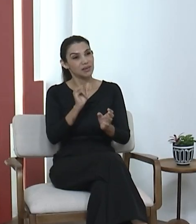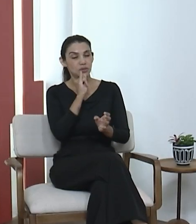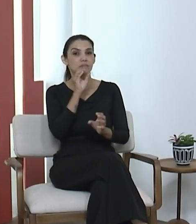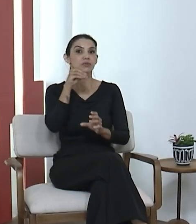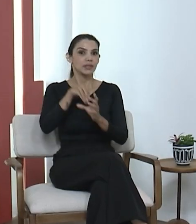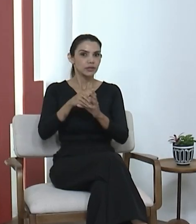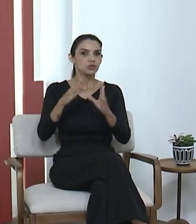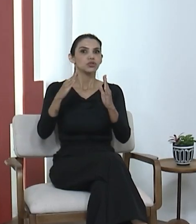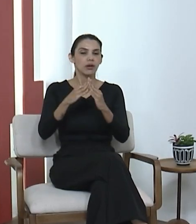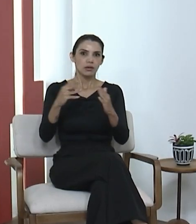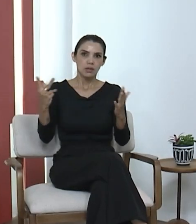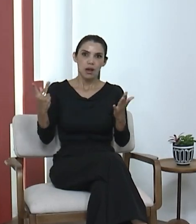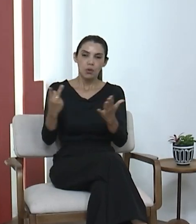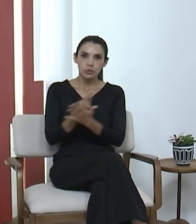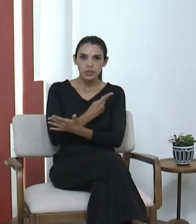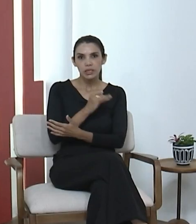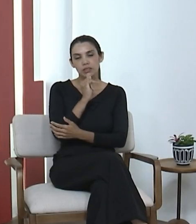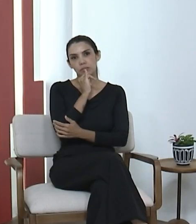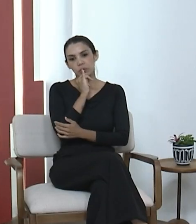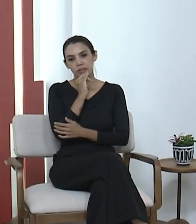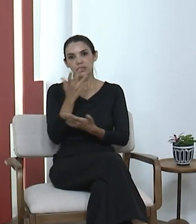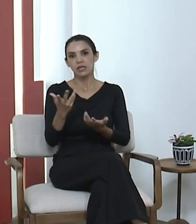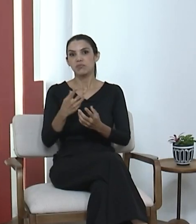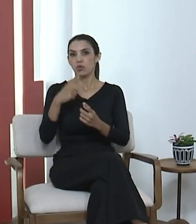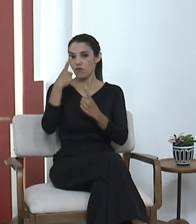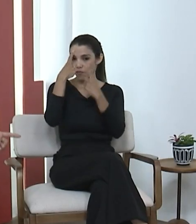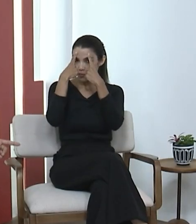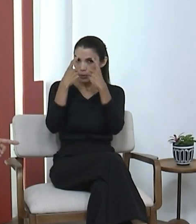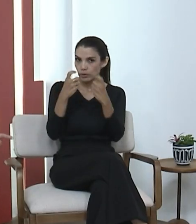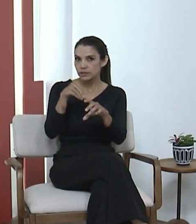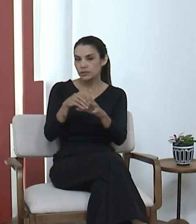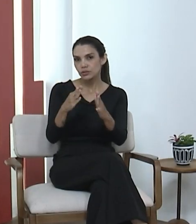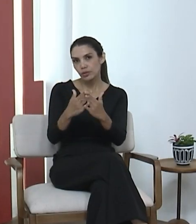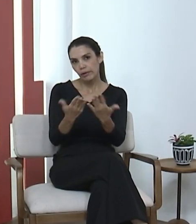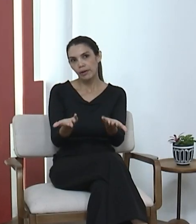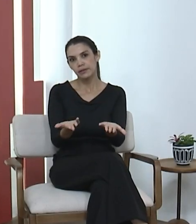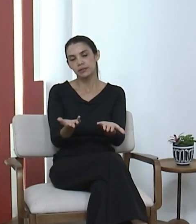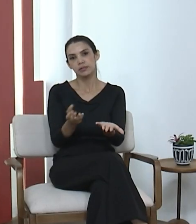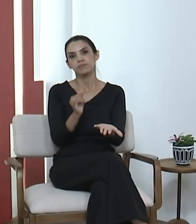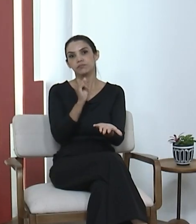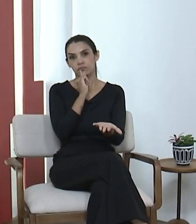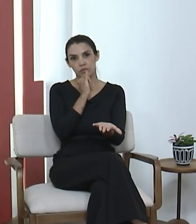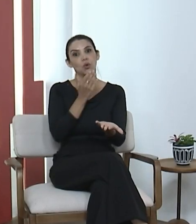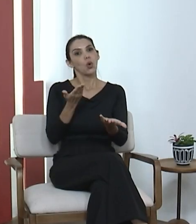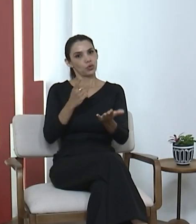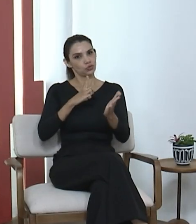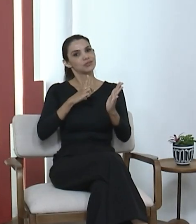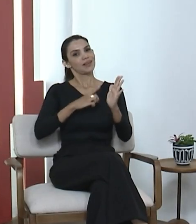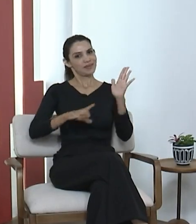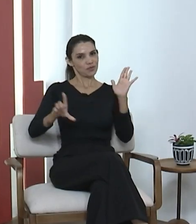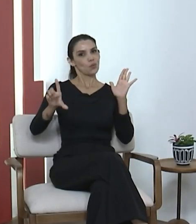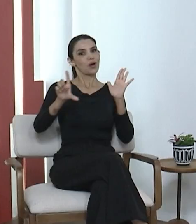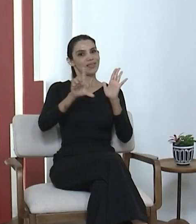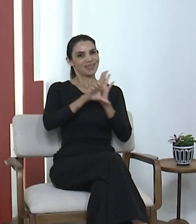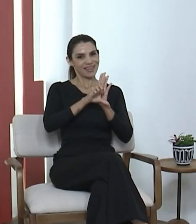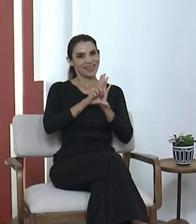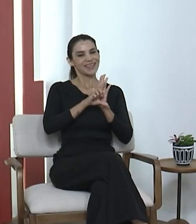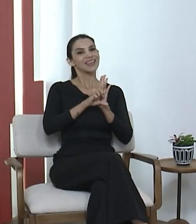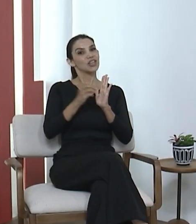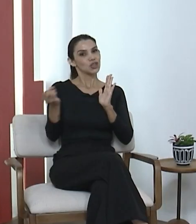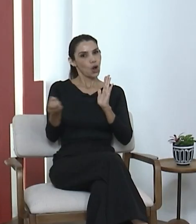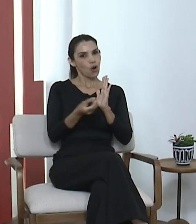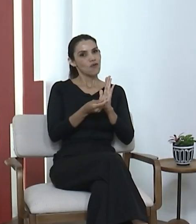um contexto em que o filho sofreu violência doméstica, que hoje é a lei Henri Borel que faz